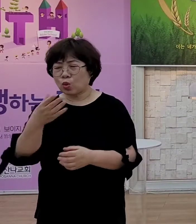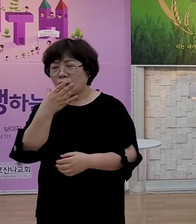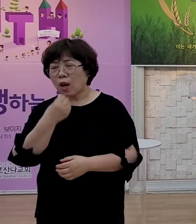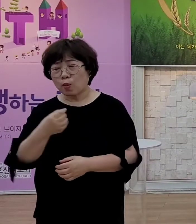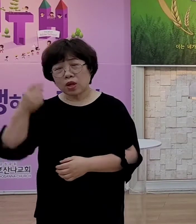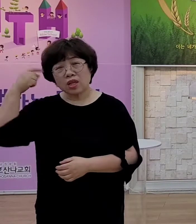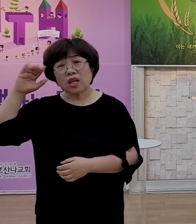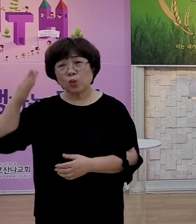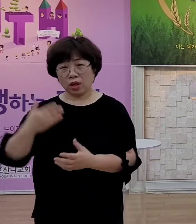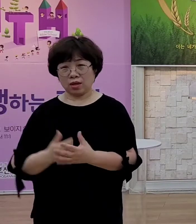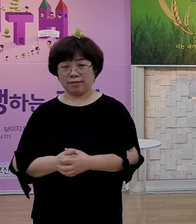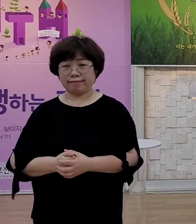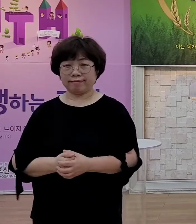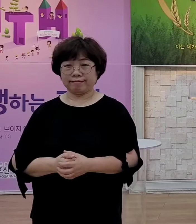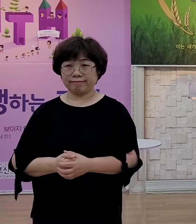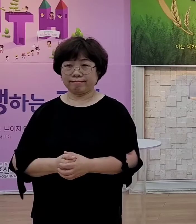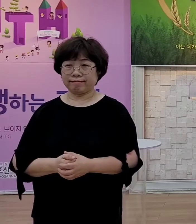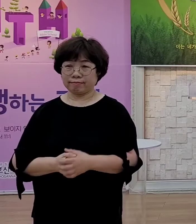느끼게 돼요.